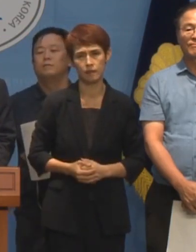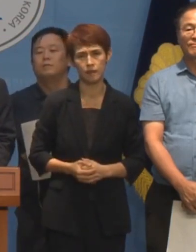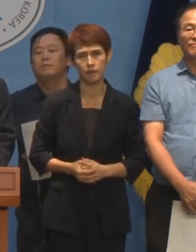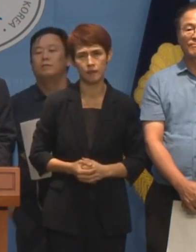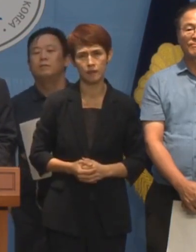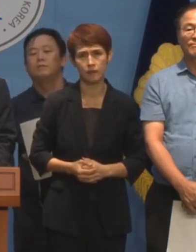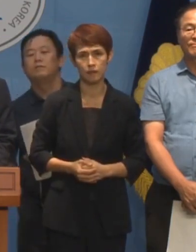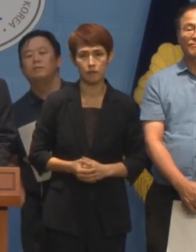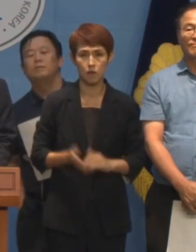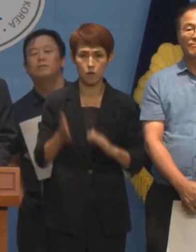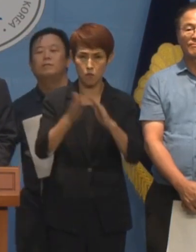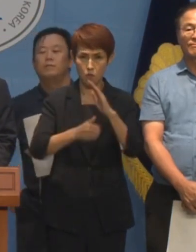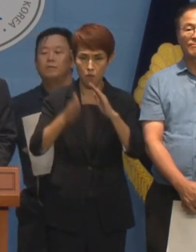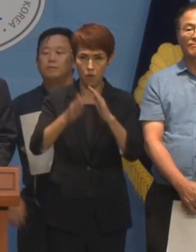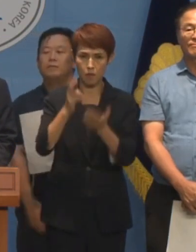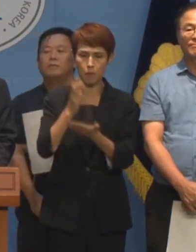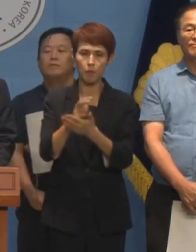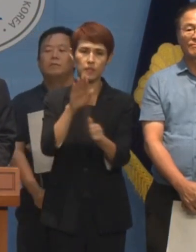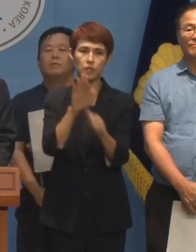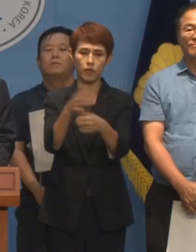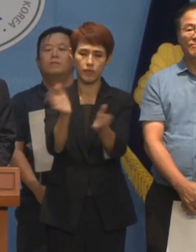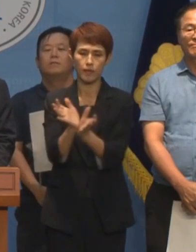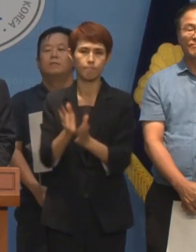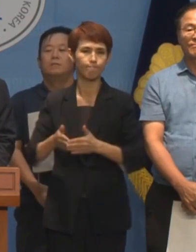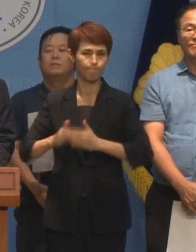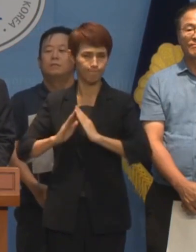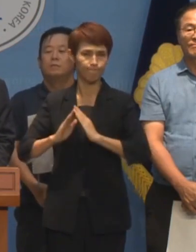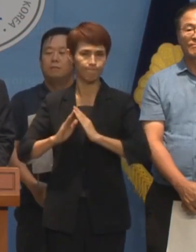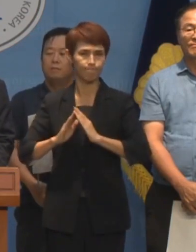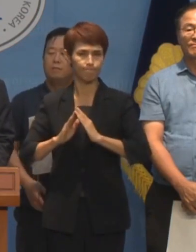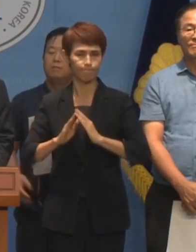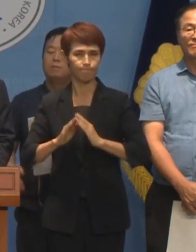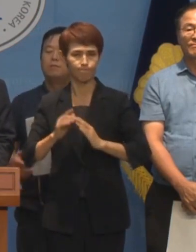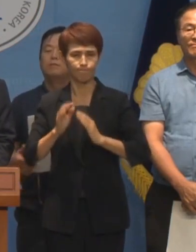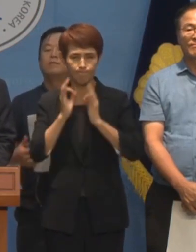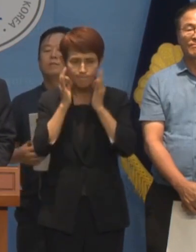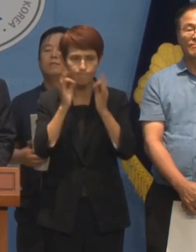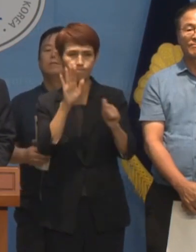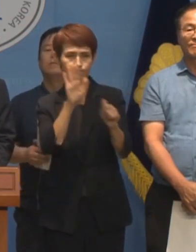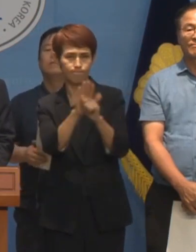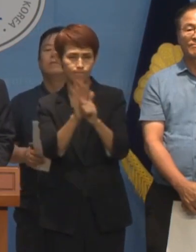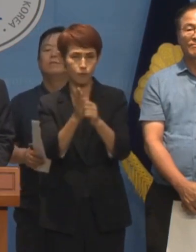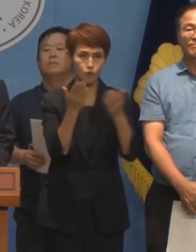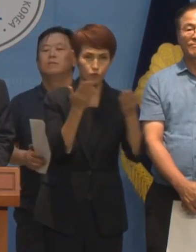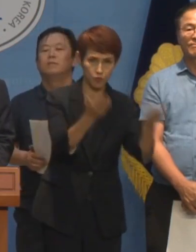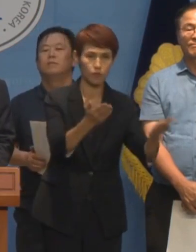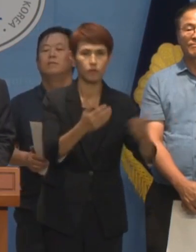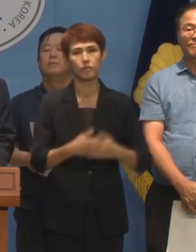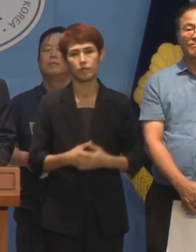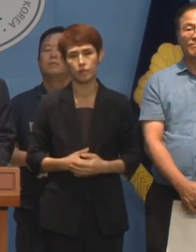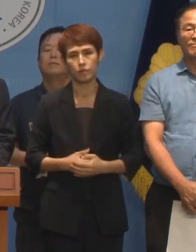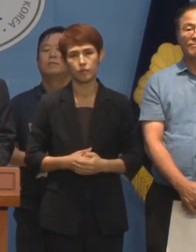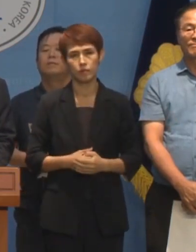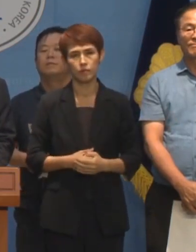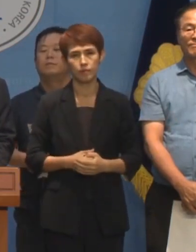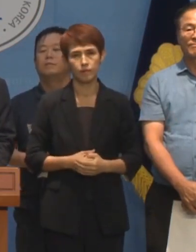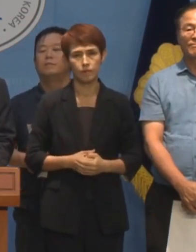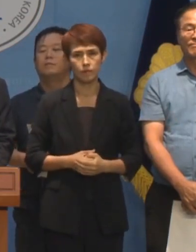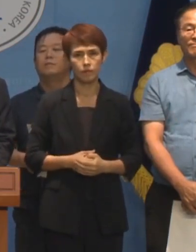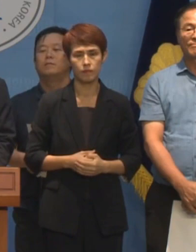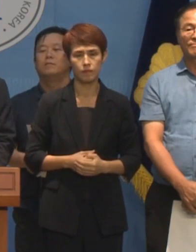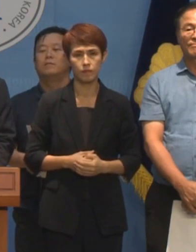대해서 공익법률지원단을 구성해서 적극적으로 대응하고 대처하고 방어하려고 하고 있습니다. 앞으로